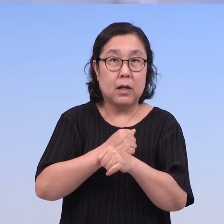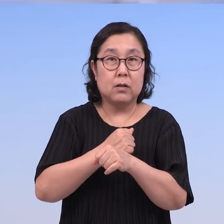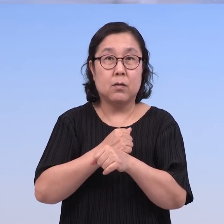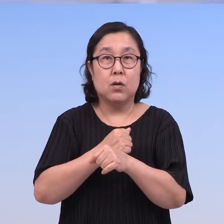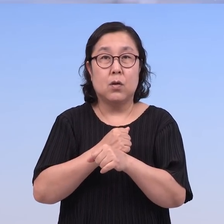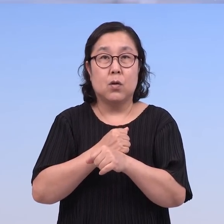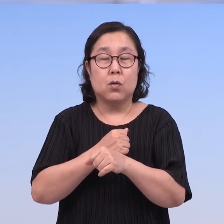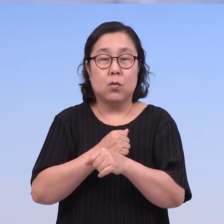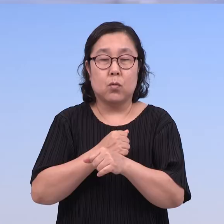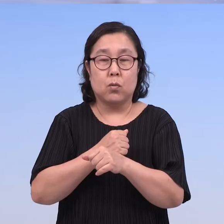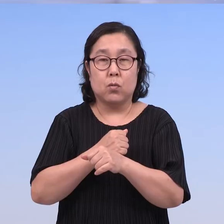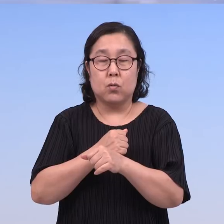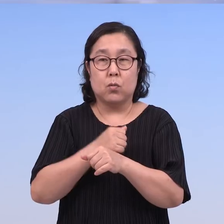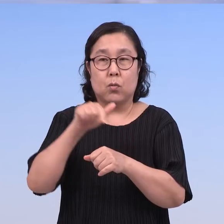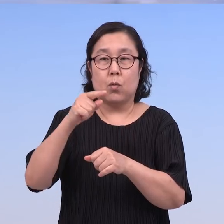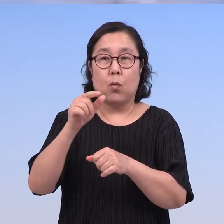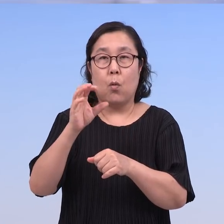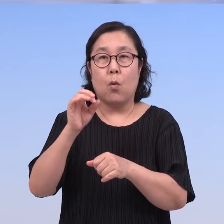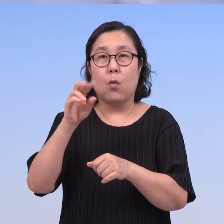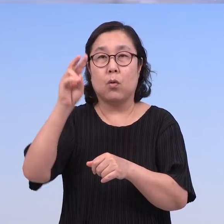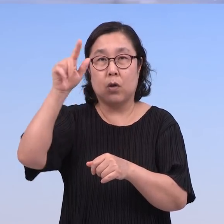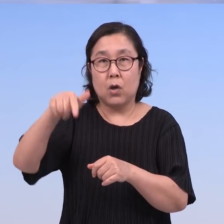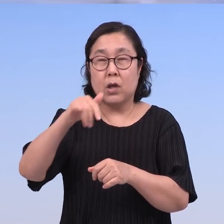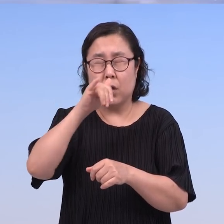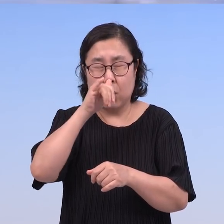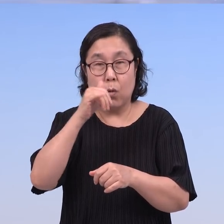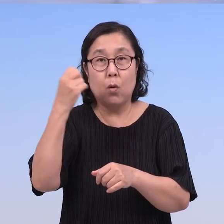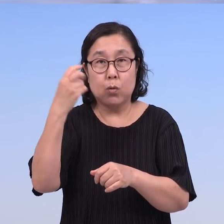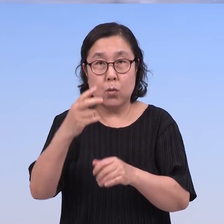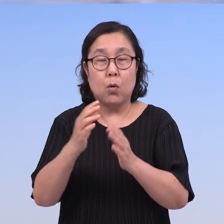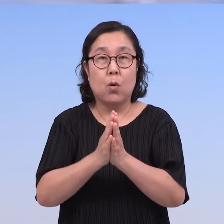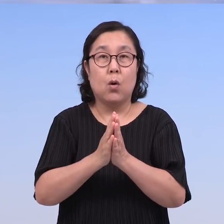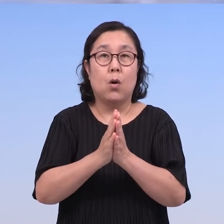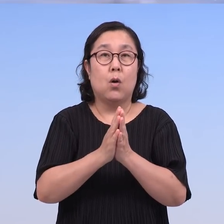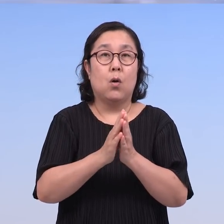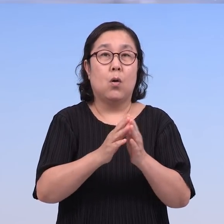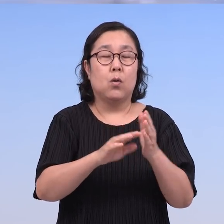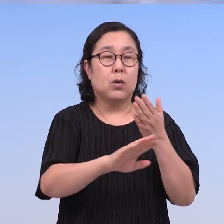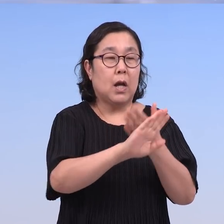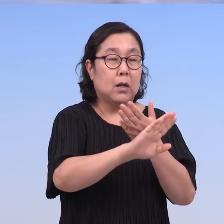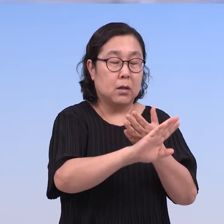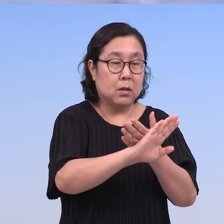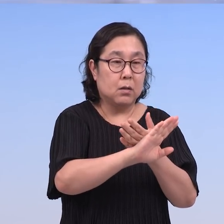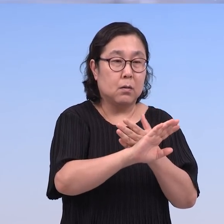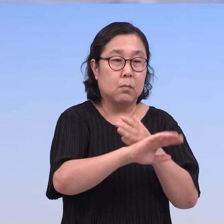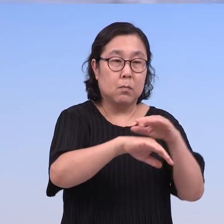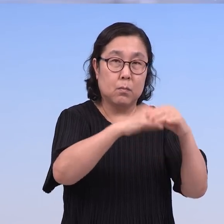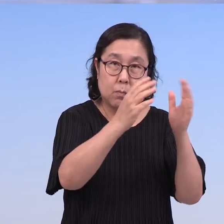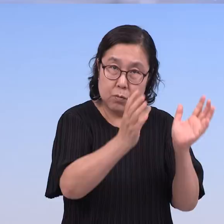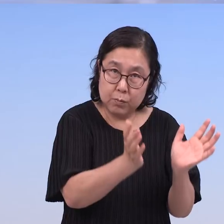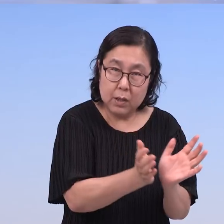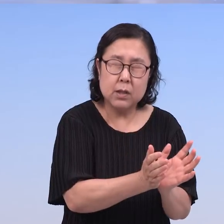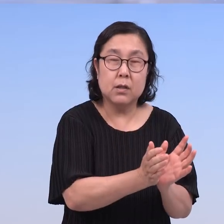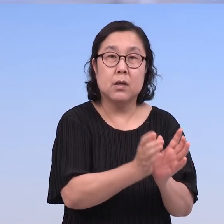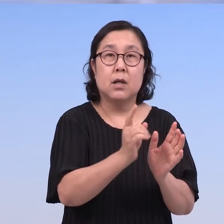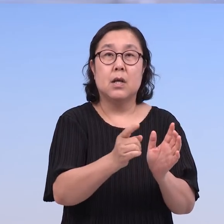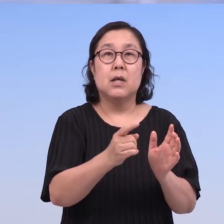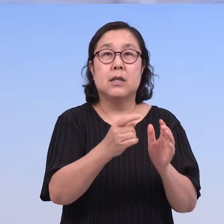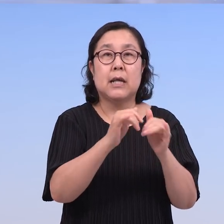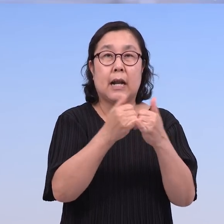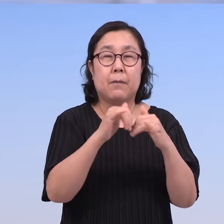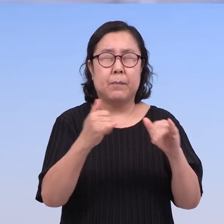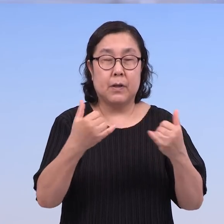무서운 공격의 시대고요. 그런가 하면은 또 다른 한편으로는 끊임없이 사람들을 좌절시키고